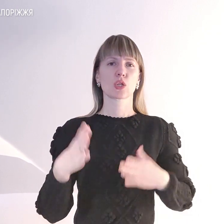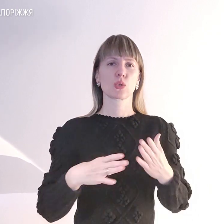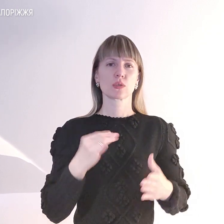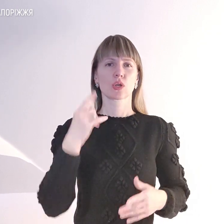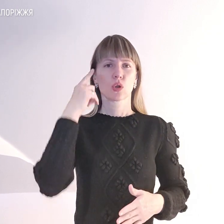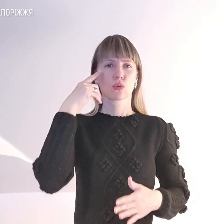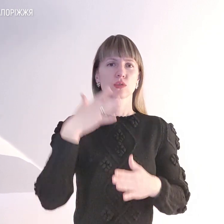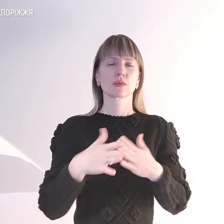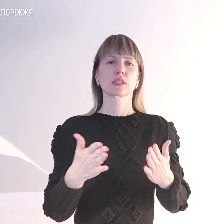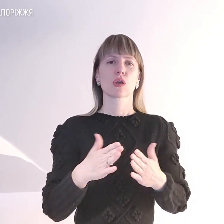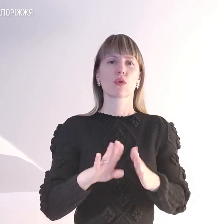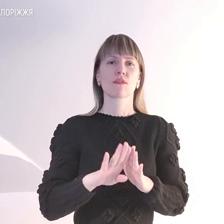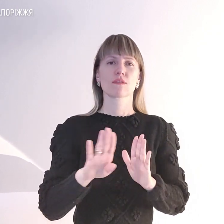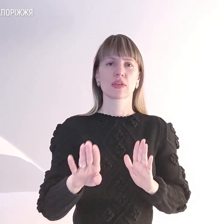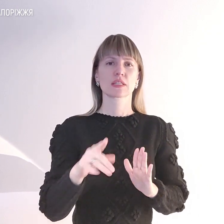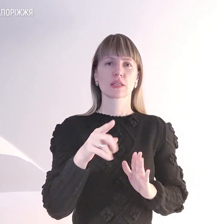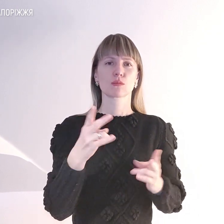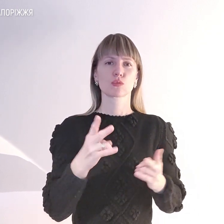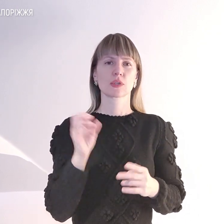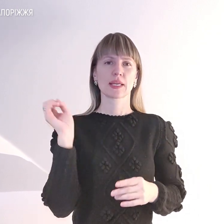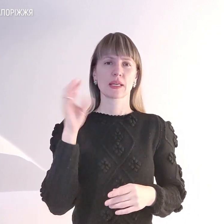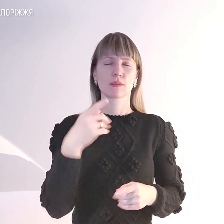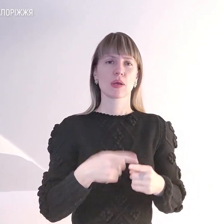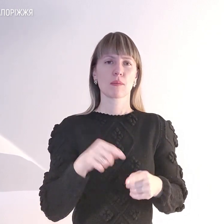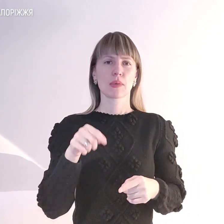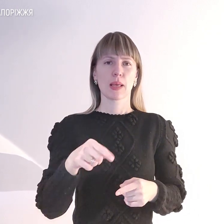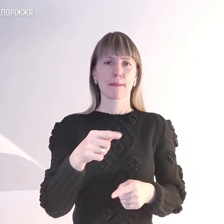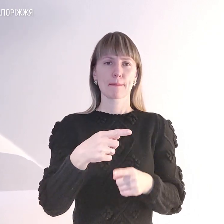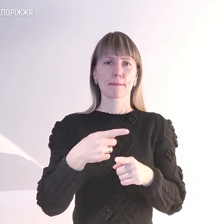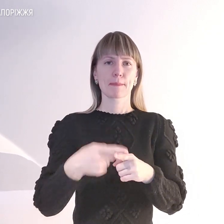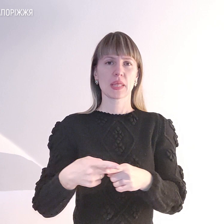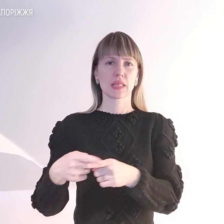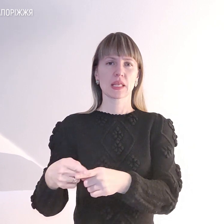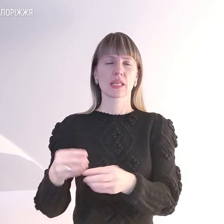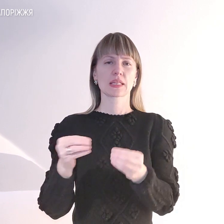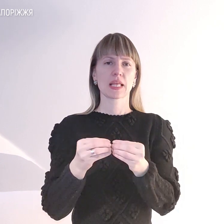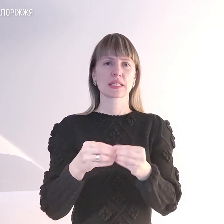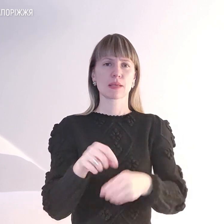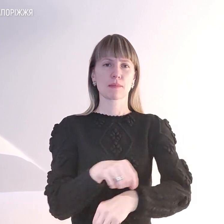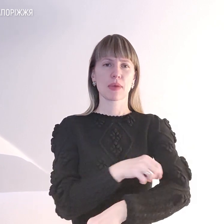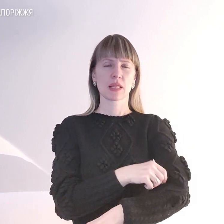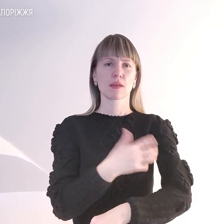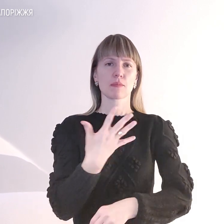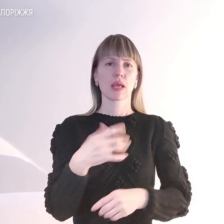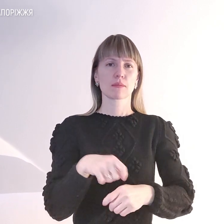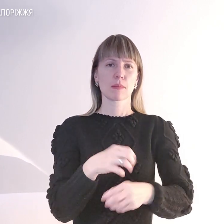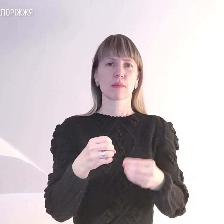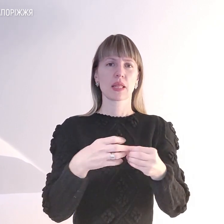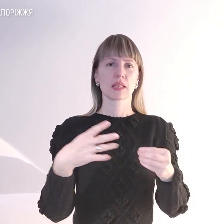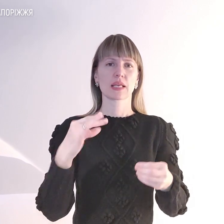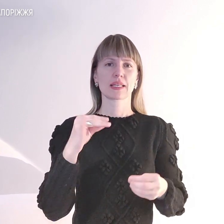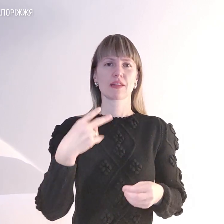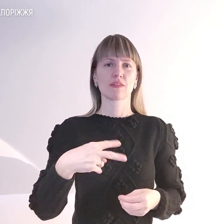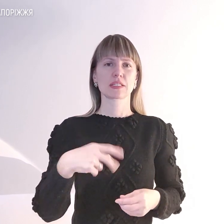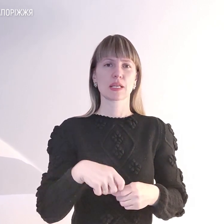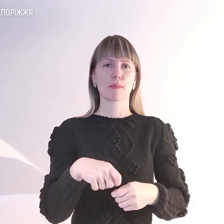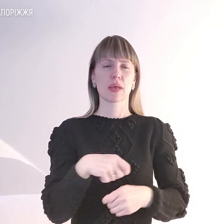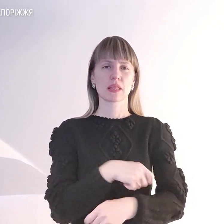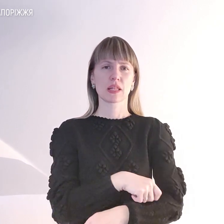розуміють, з якої відстані кидати їм. Тому ми мітки поставили 10 метрів. Через 5 метрів, 15 метрів і 20 метрів. Буває і далі люди